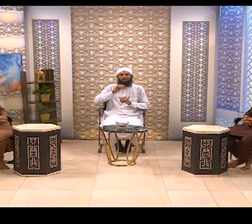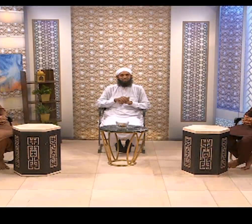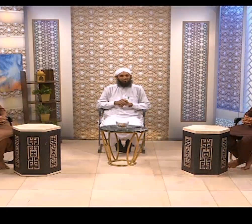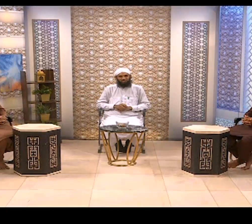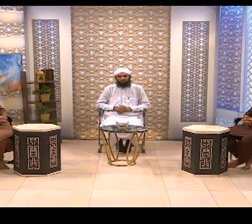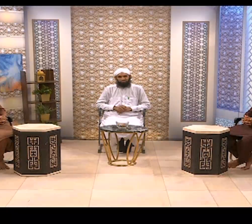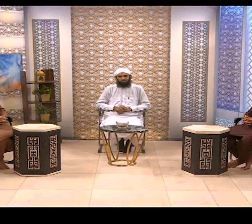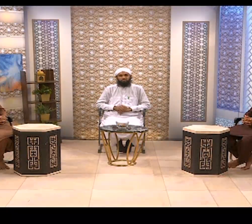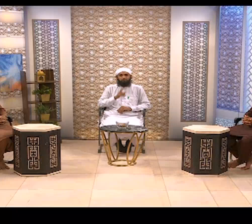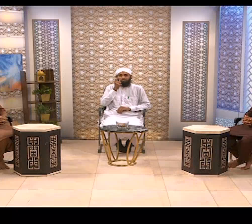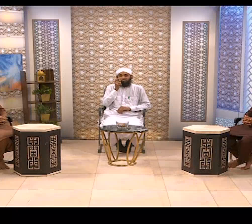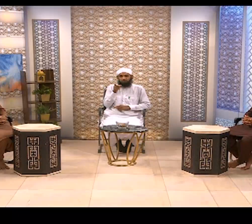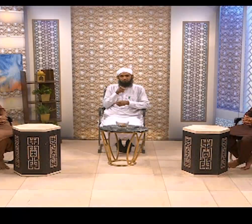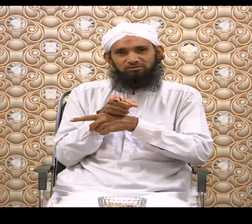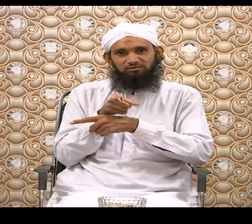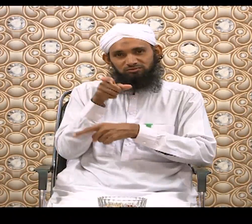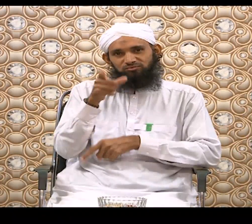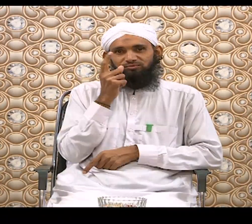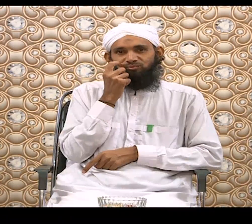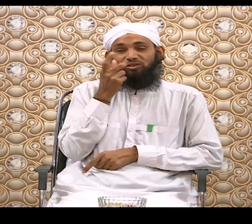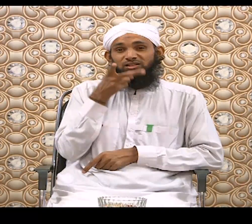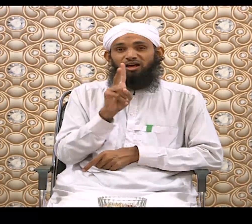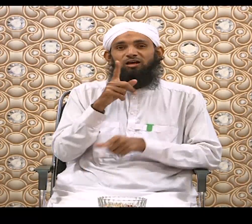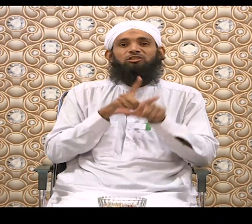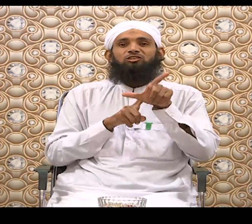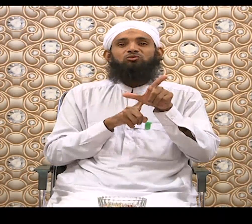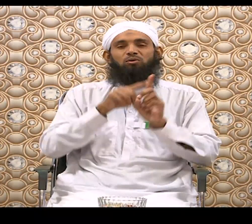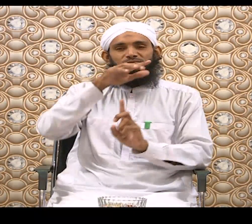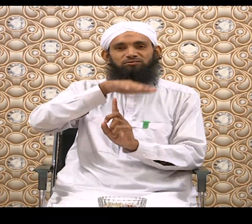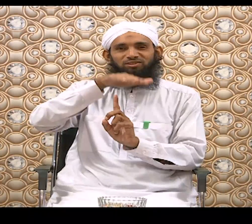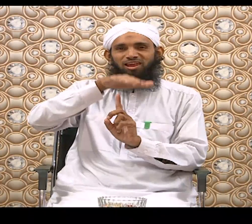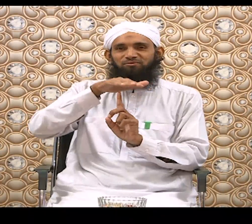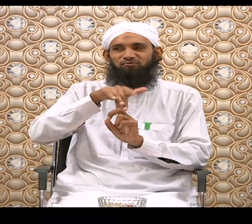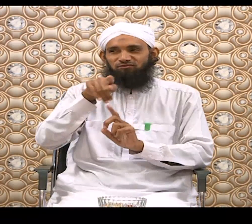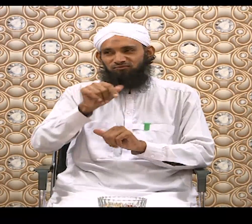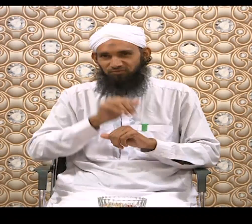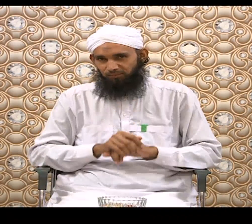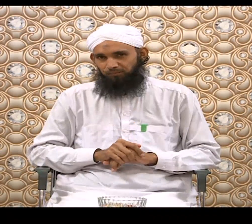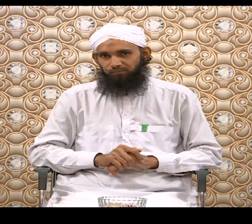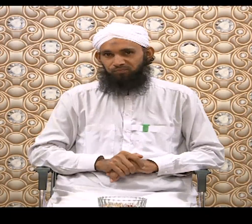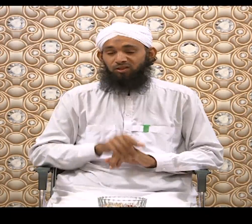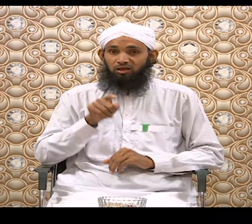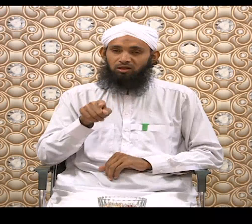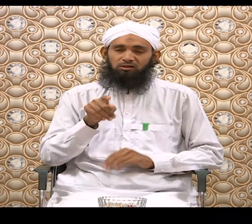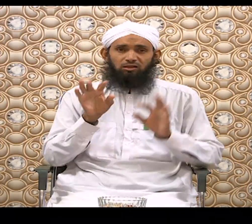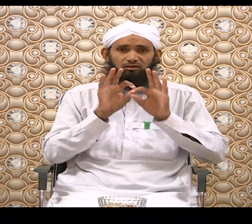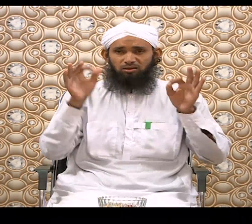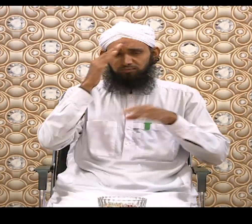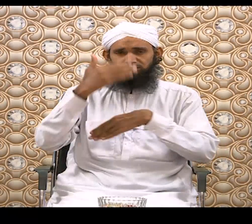رحمت اللہ علیہ کے ایک شاگرد حضرت سیدنا یوسف بن خالد بسری رحمت اللہ علیہ نے تکمیل علم کے بعد جب آپ سے